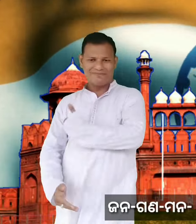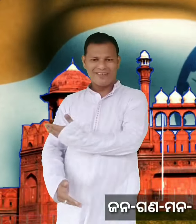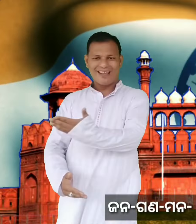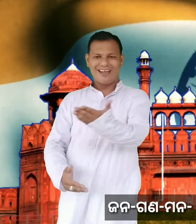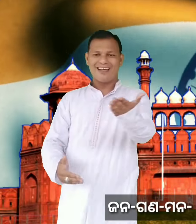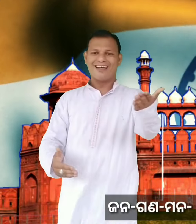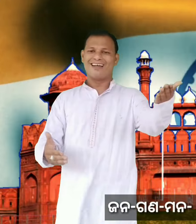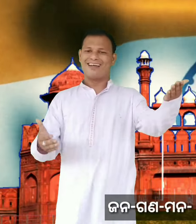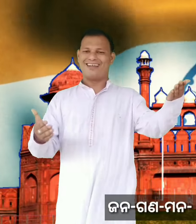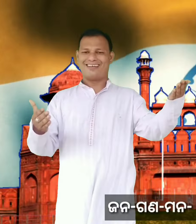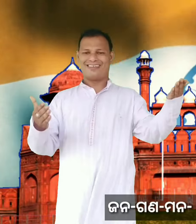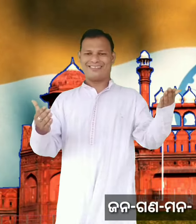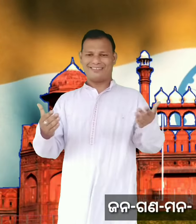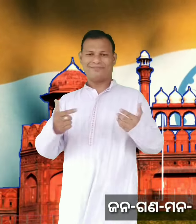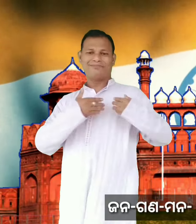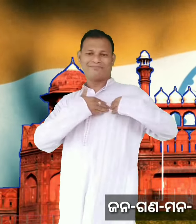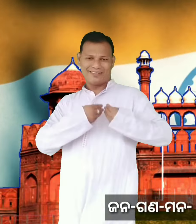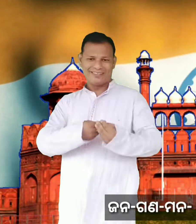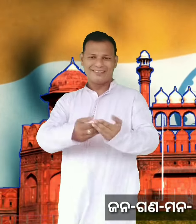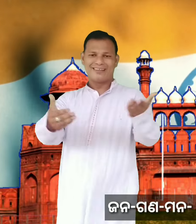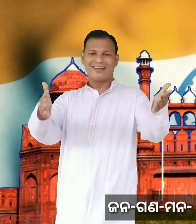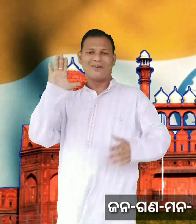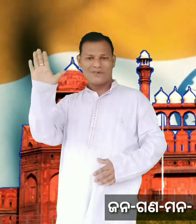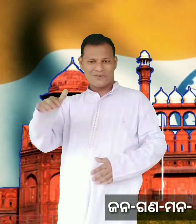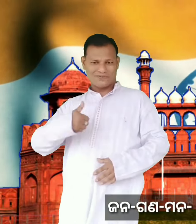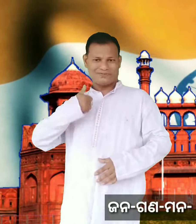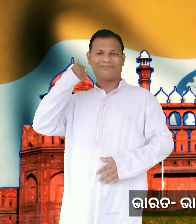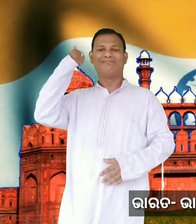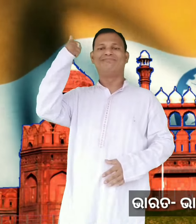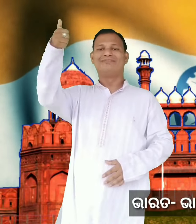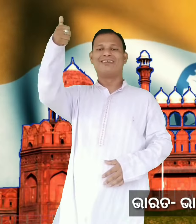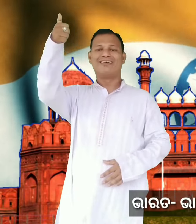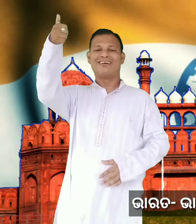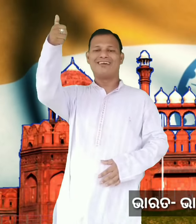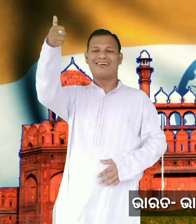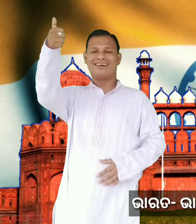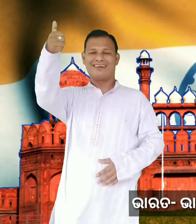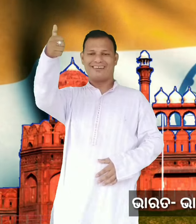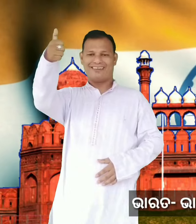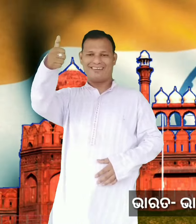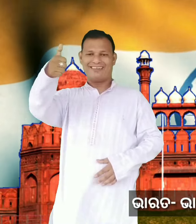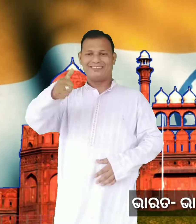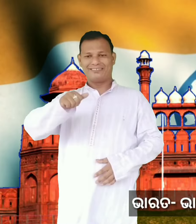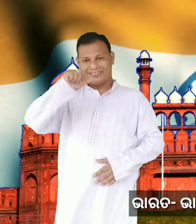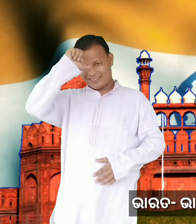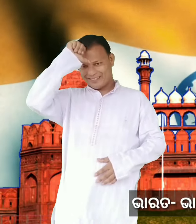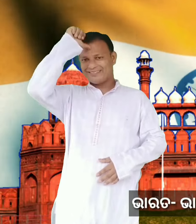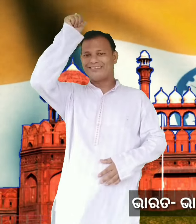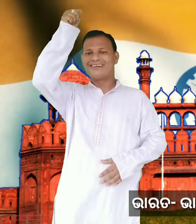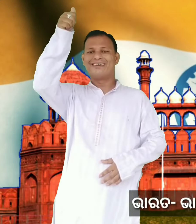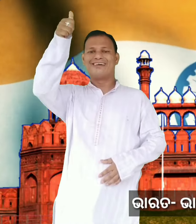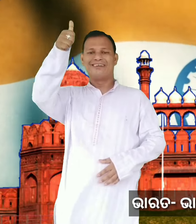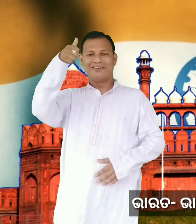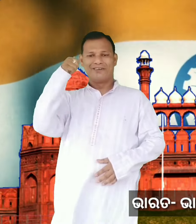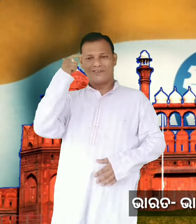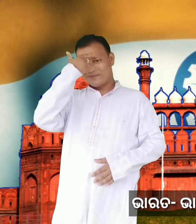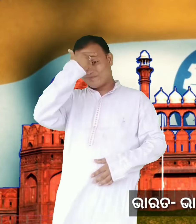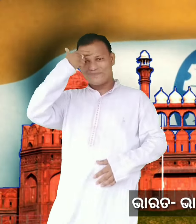जनगण मन अधिनायक जय हे भारत भाग्य